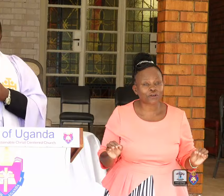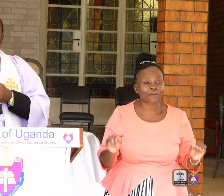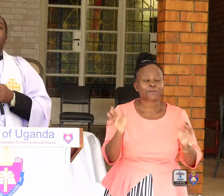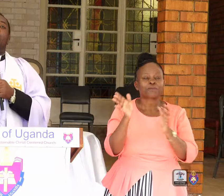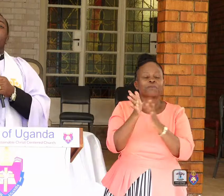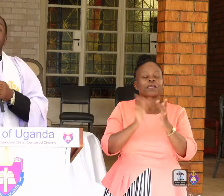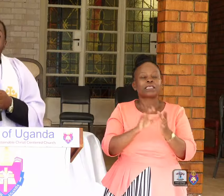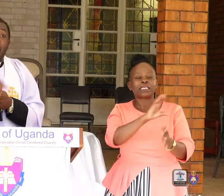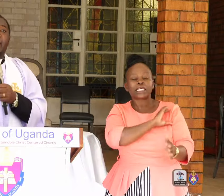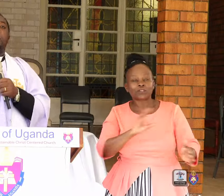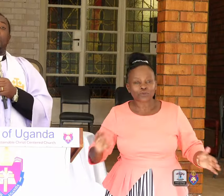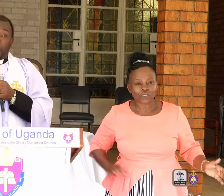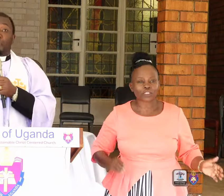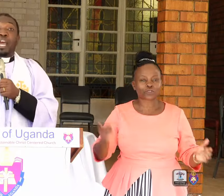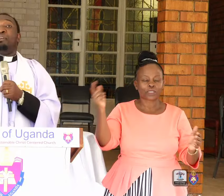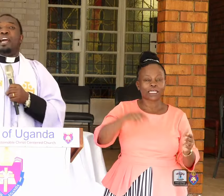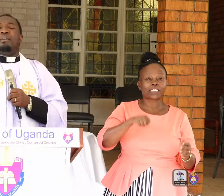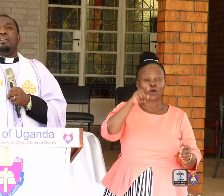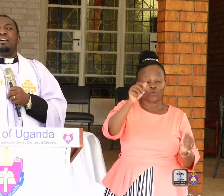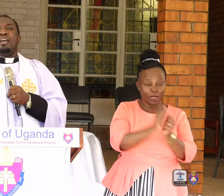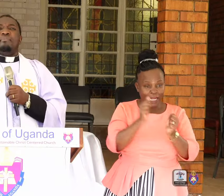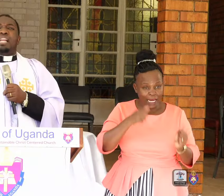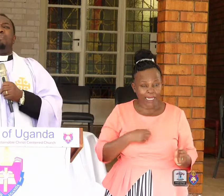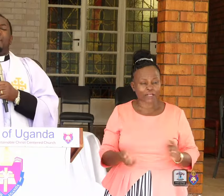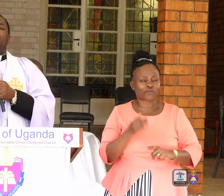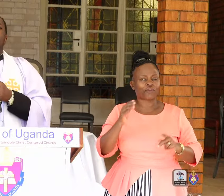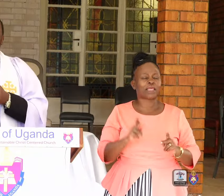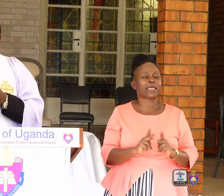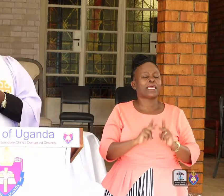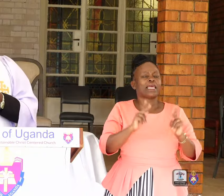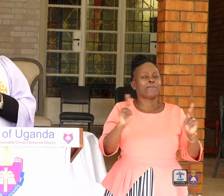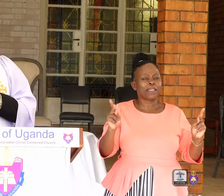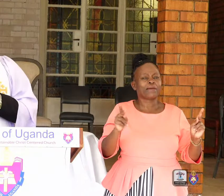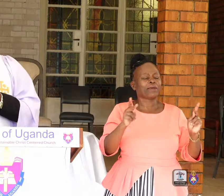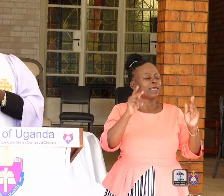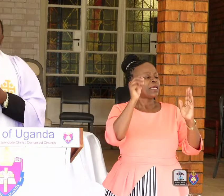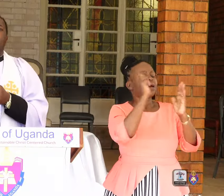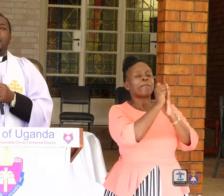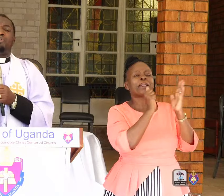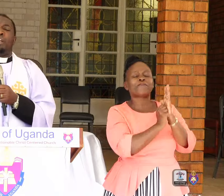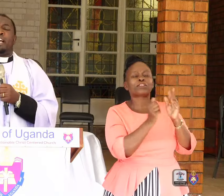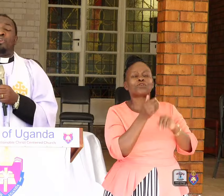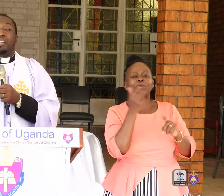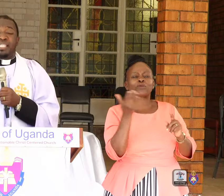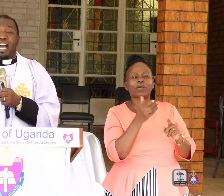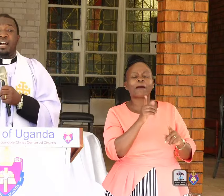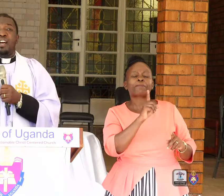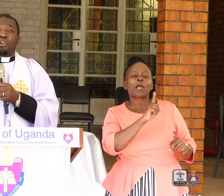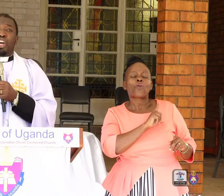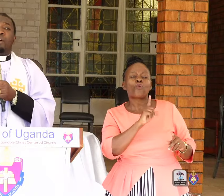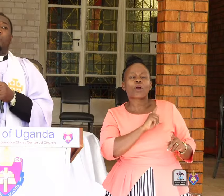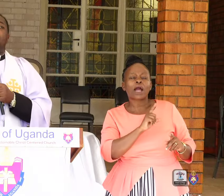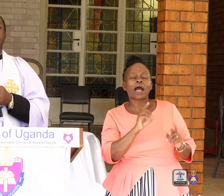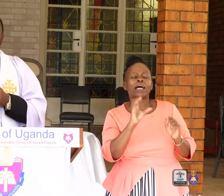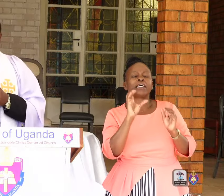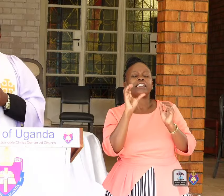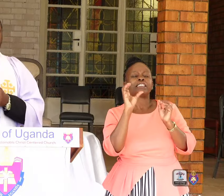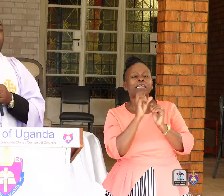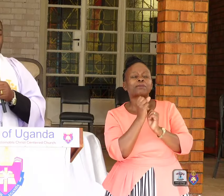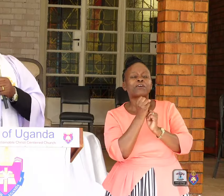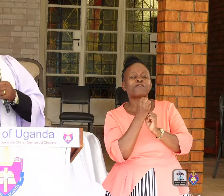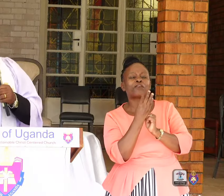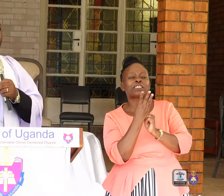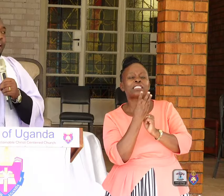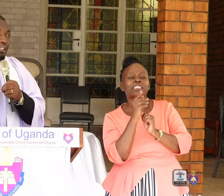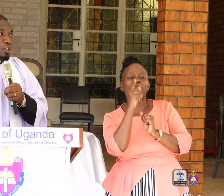Kristo yajja, gwe nange tufune emirembe. Manifesto yetu gisanga muki? Mu Luka sura ya 14, olunyalo lwa 18, agamba